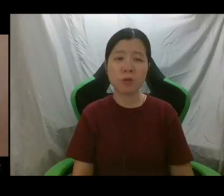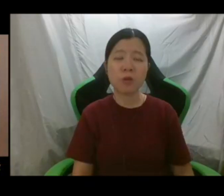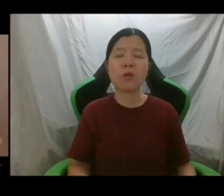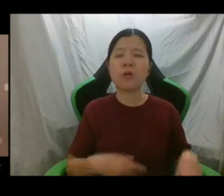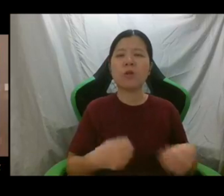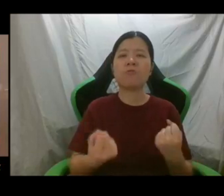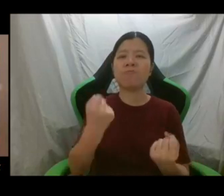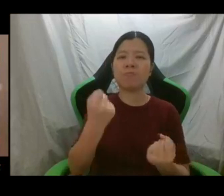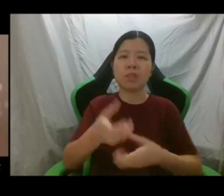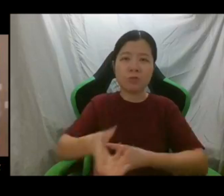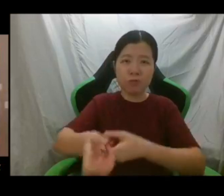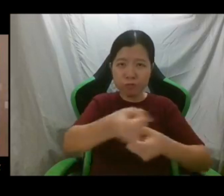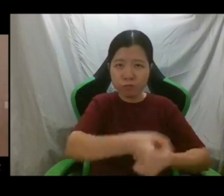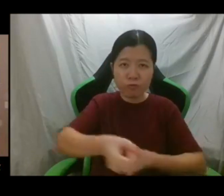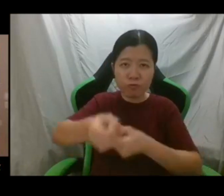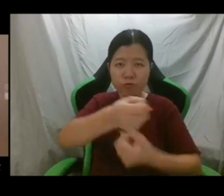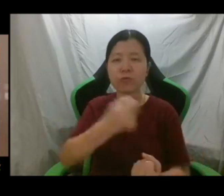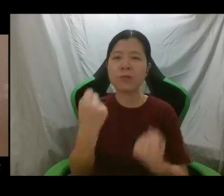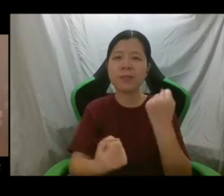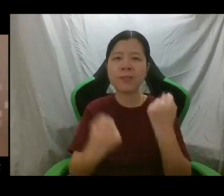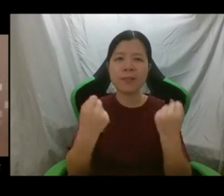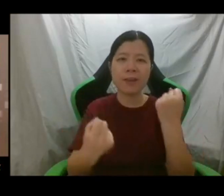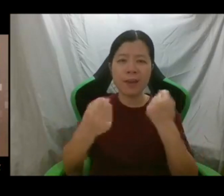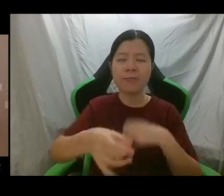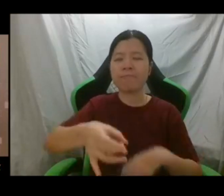原來係消防車。